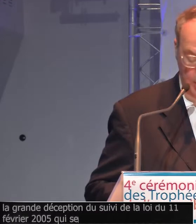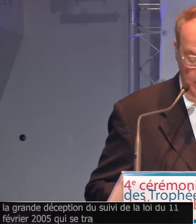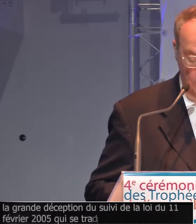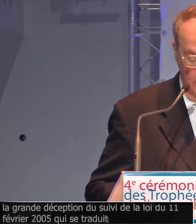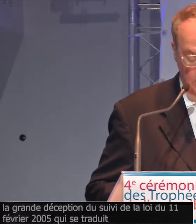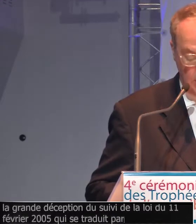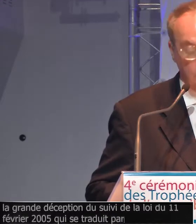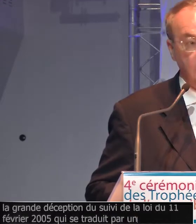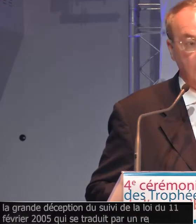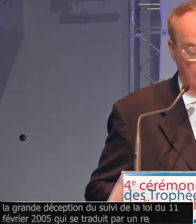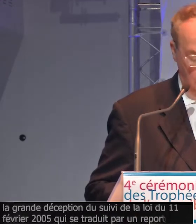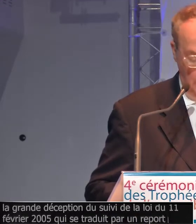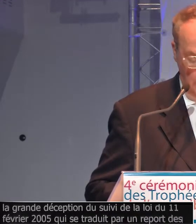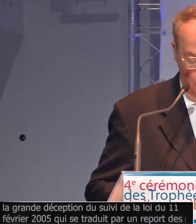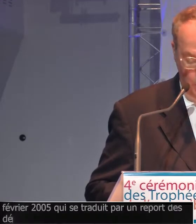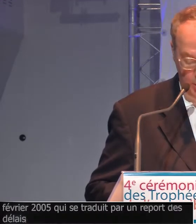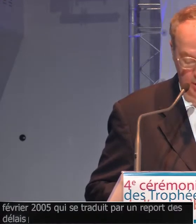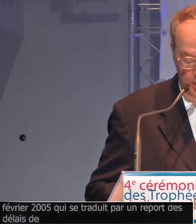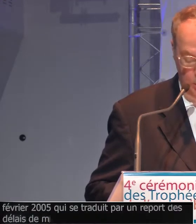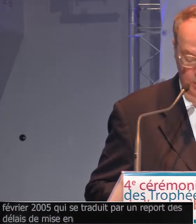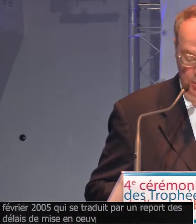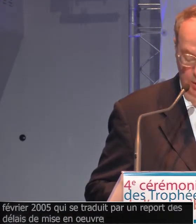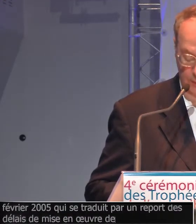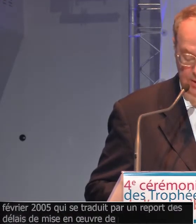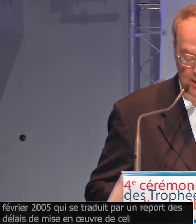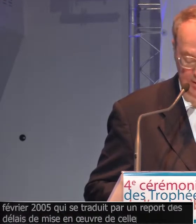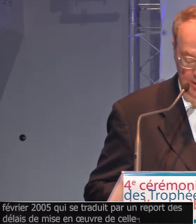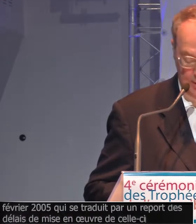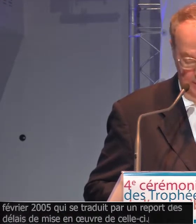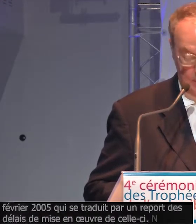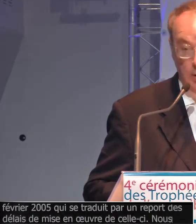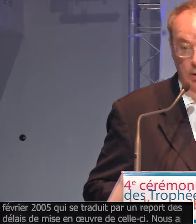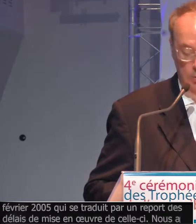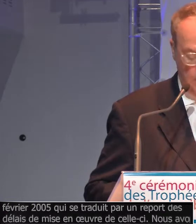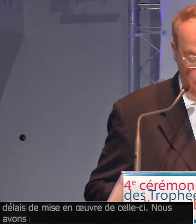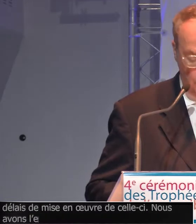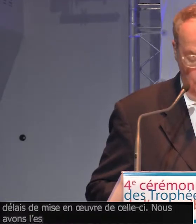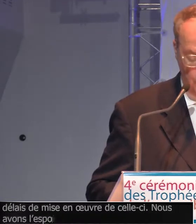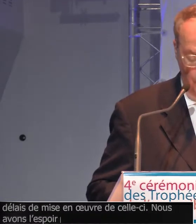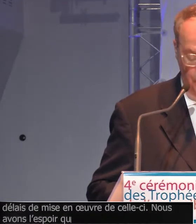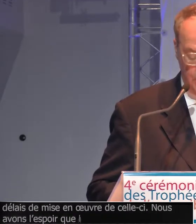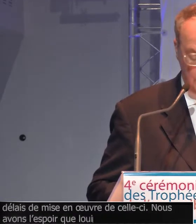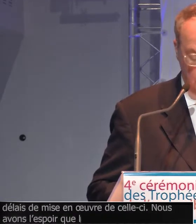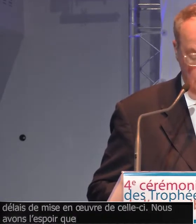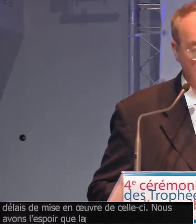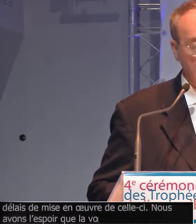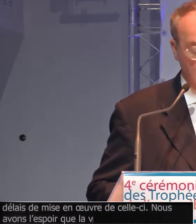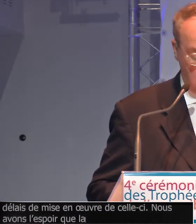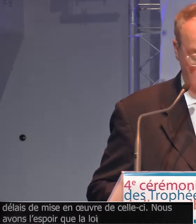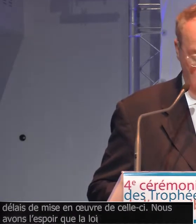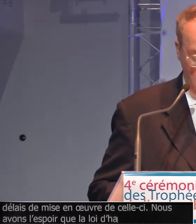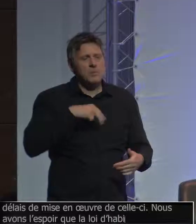les 9 années écoulées se traduire par un report des délais de mise en œuvre de celle-ci. Nous avons le profond